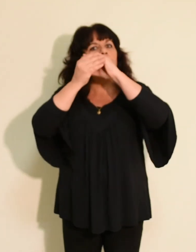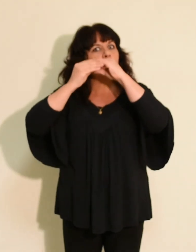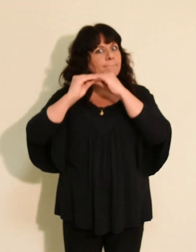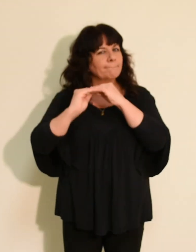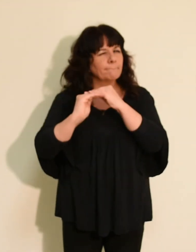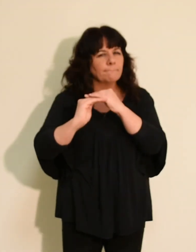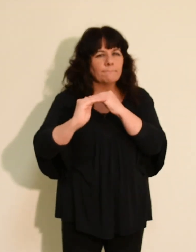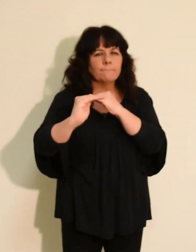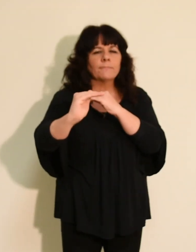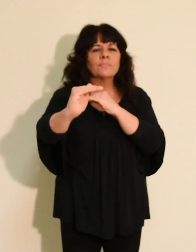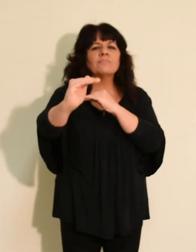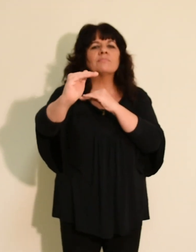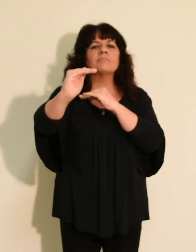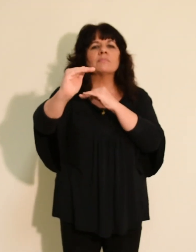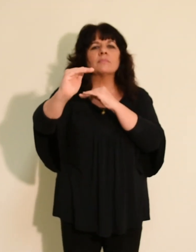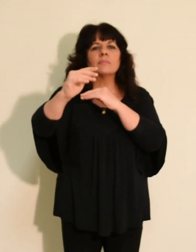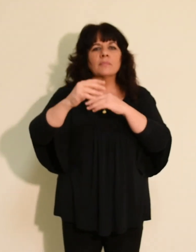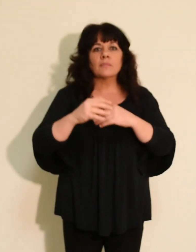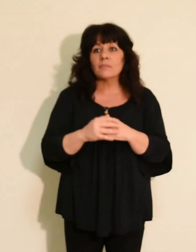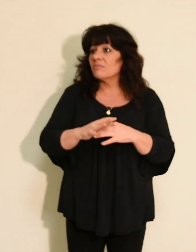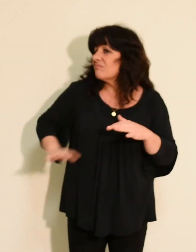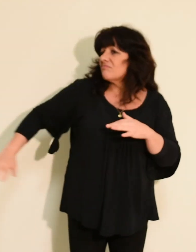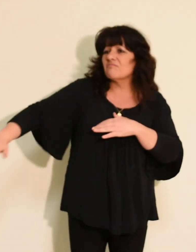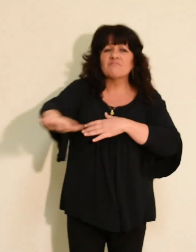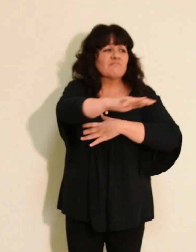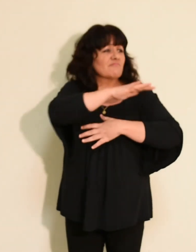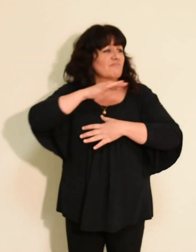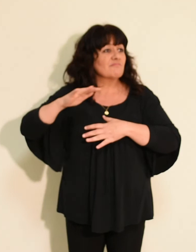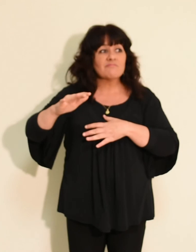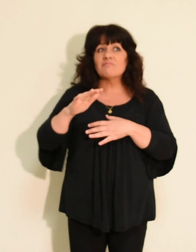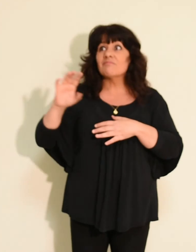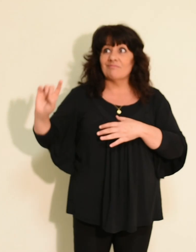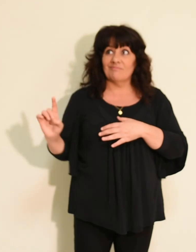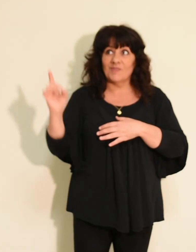Et tout être vivant verra le salut de Dieu.